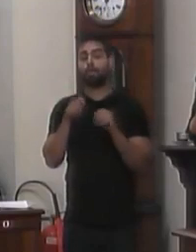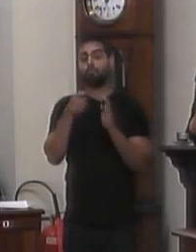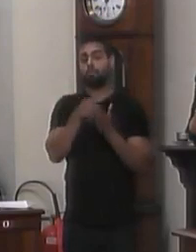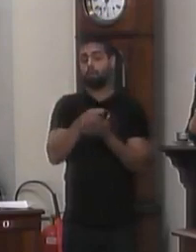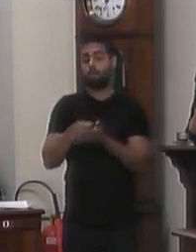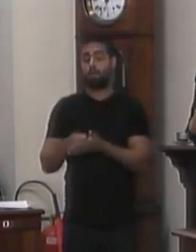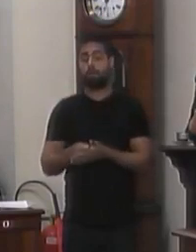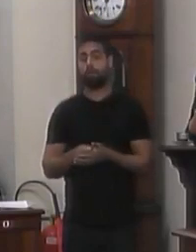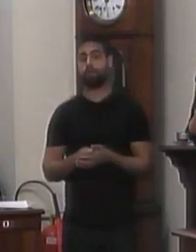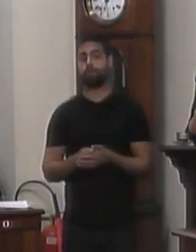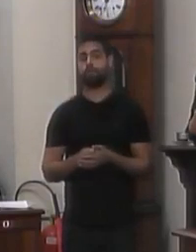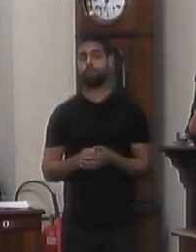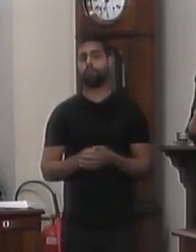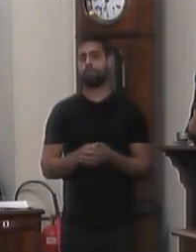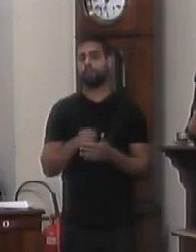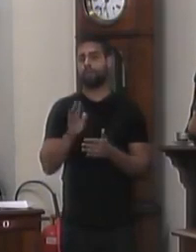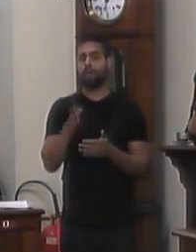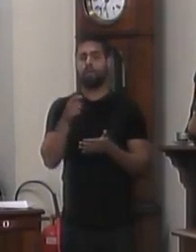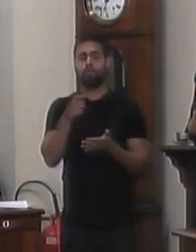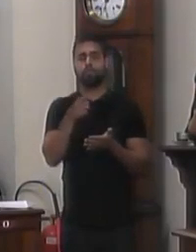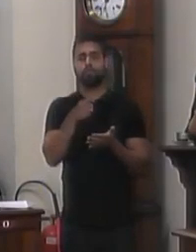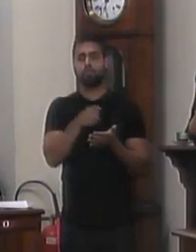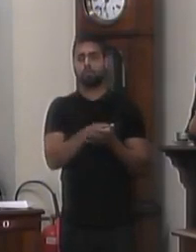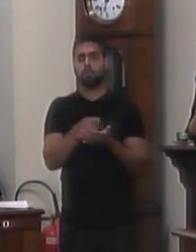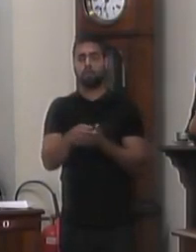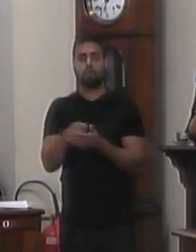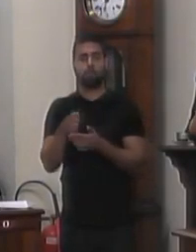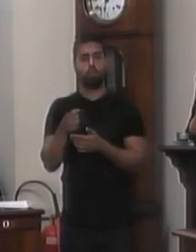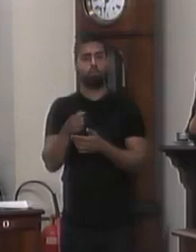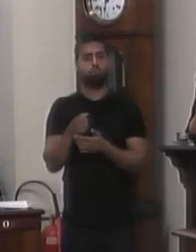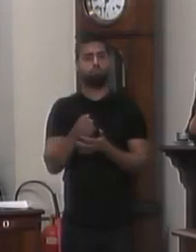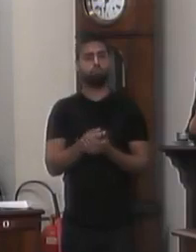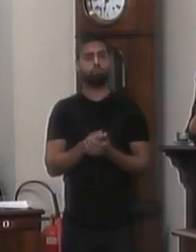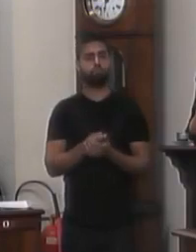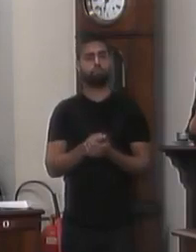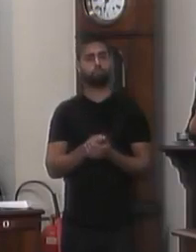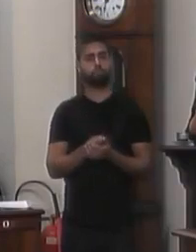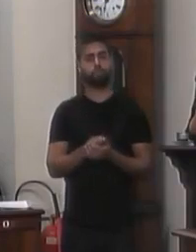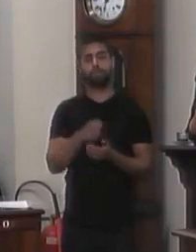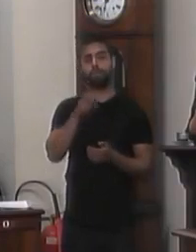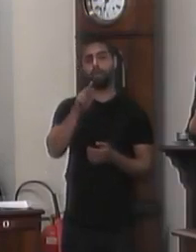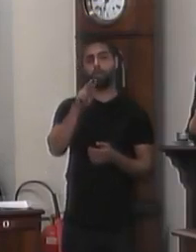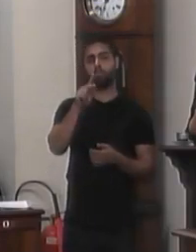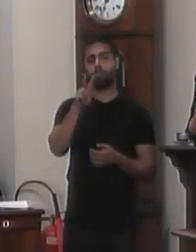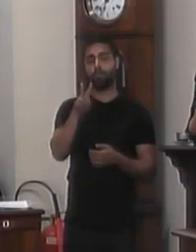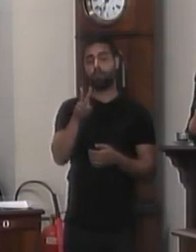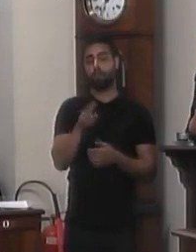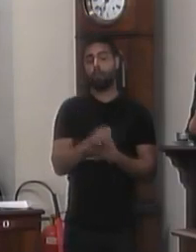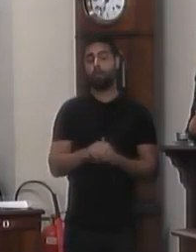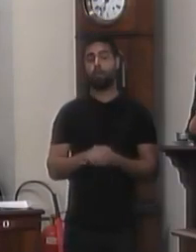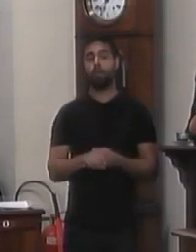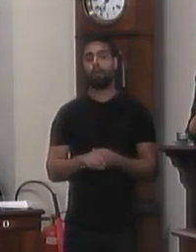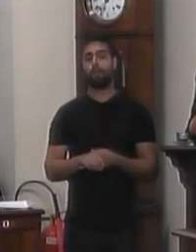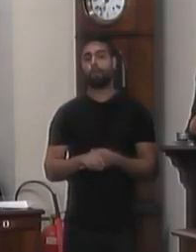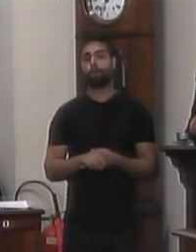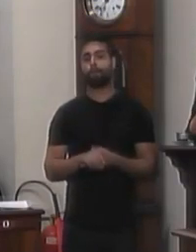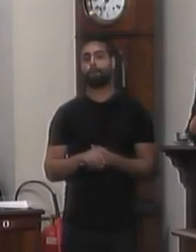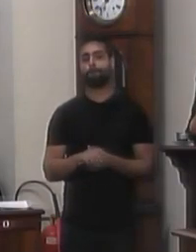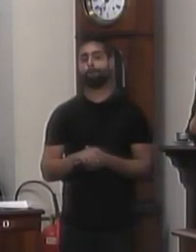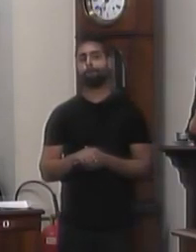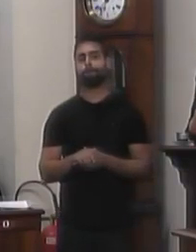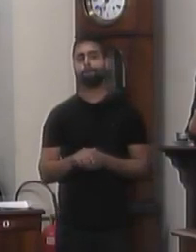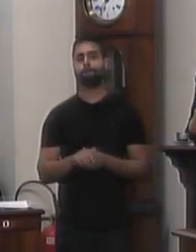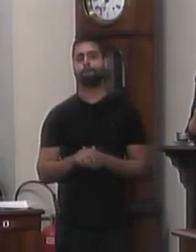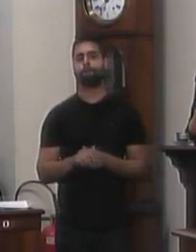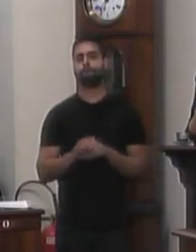gente, e a gente tem pago alguns valores desses valores de RPV. Agora, obviamente, né, que